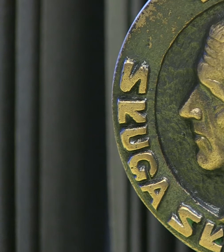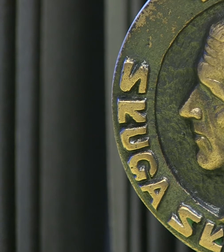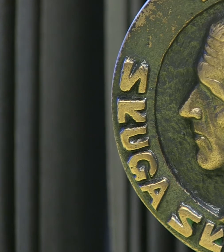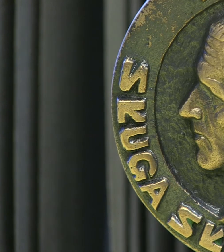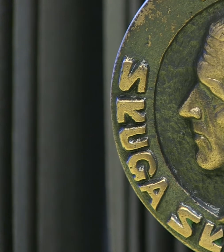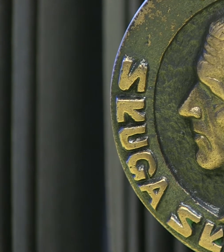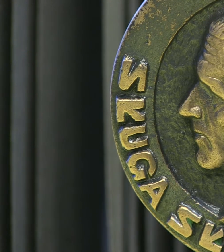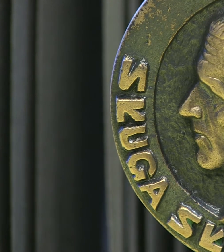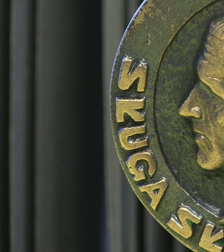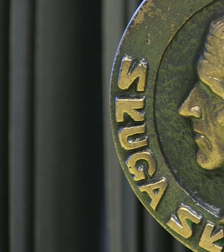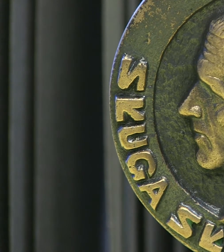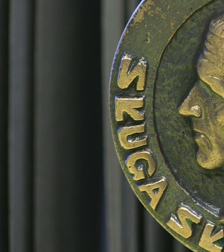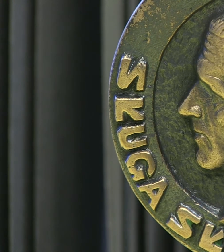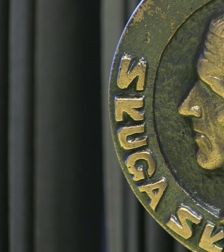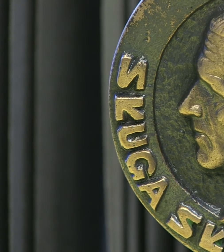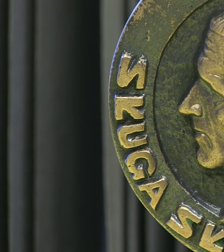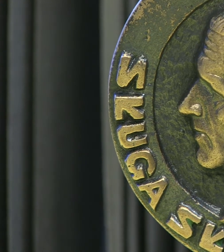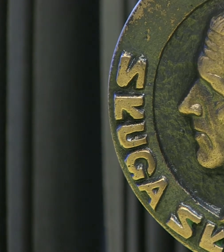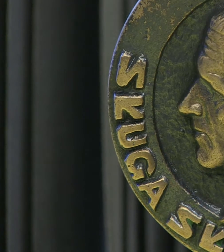Thank you.